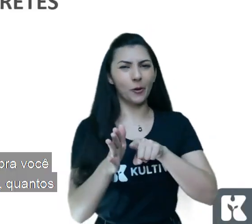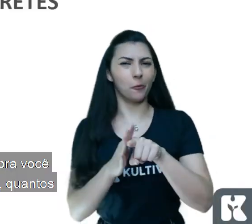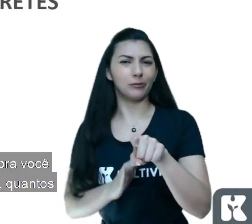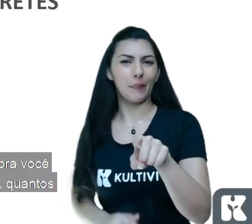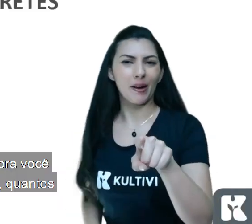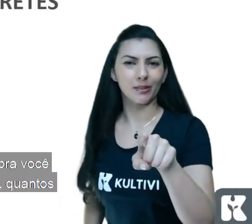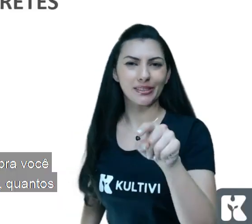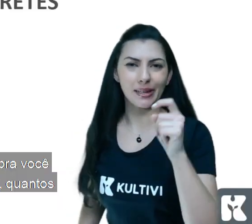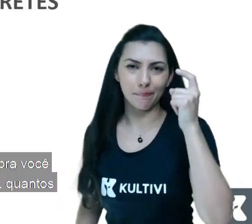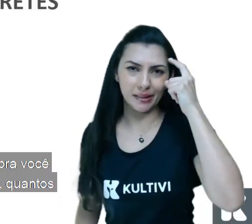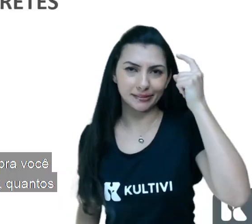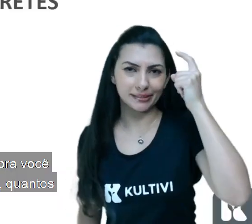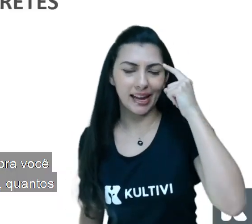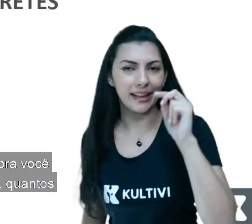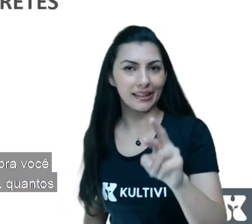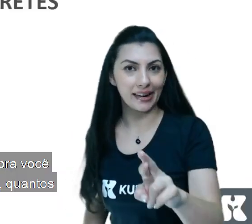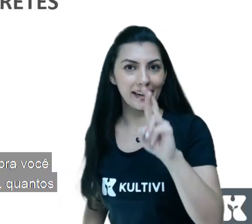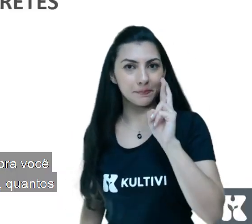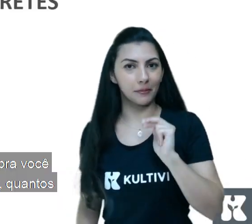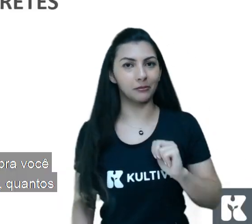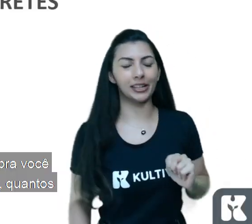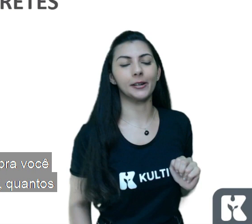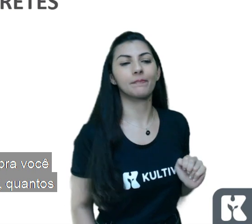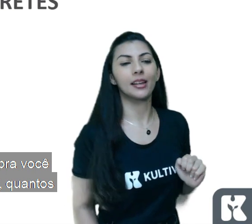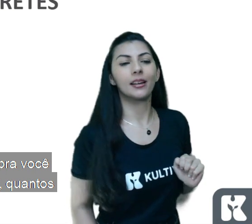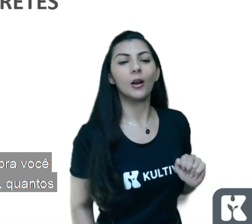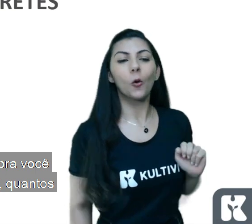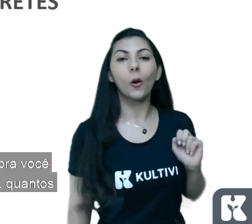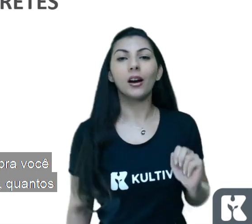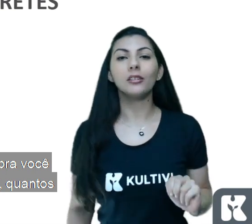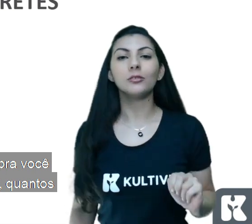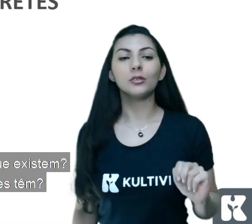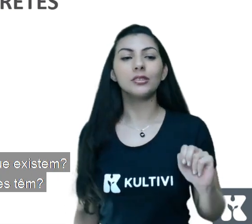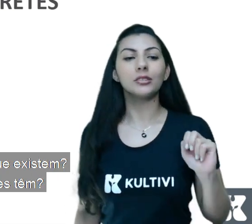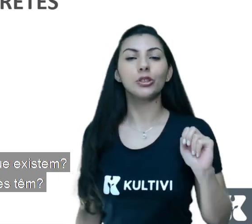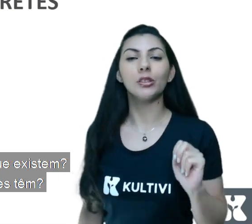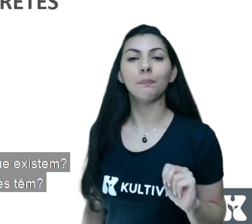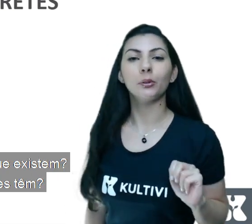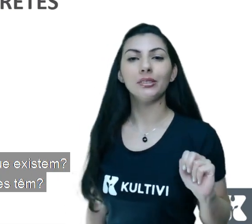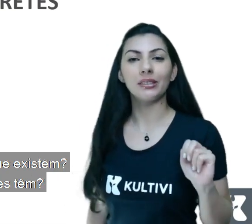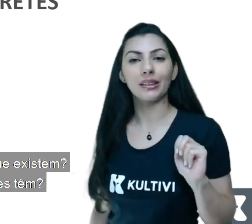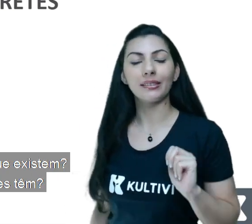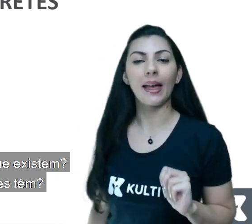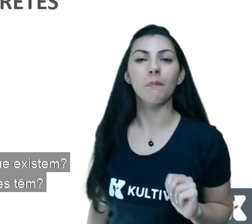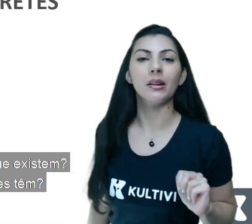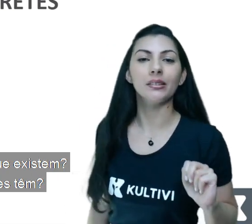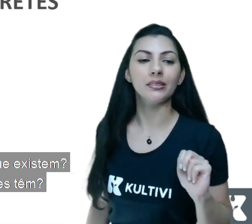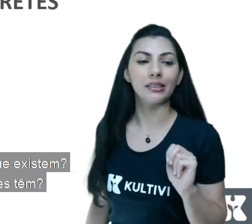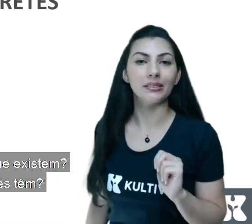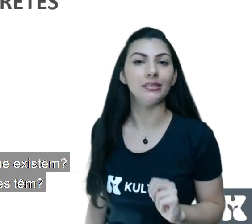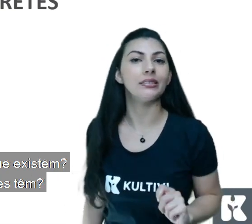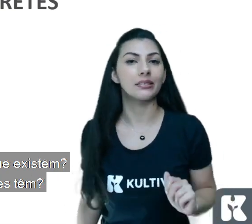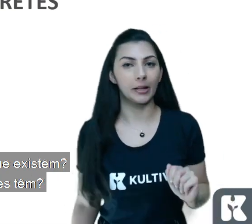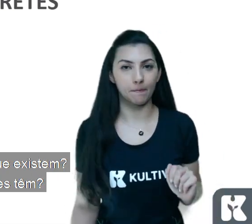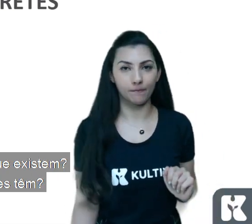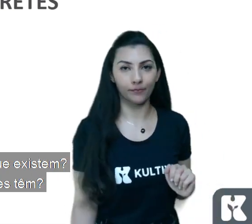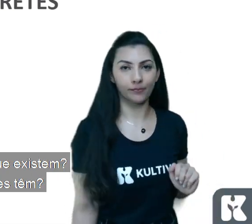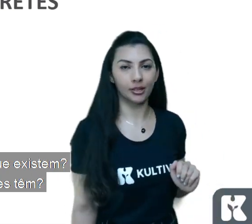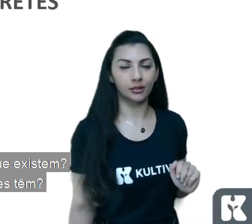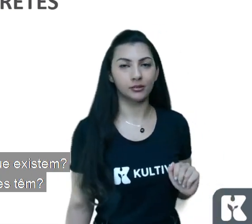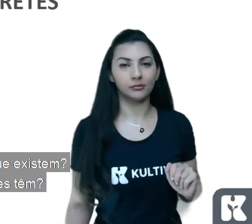Primeira pergunta para você pensar e responder. Quantos tipos de intérpretes que